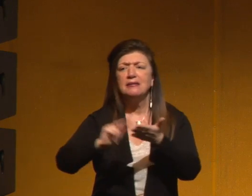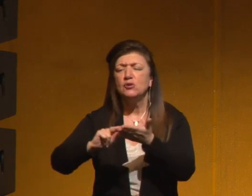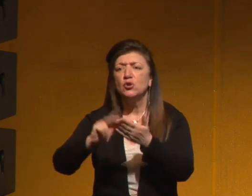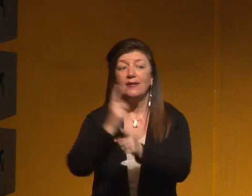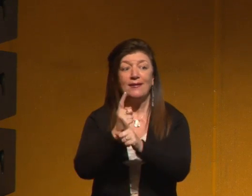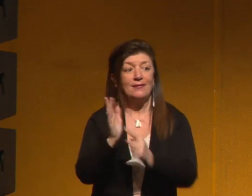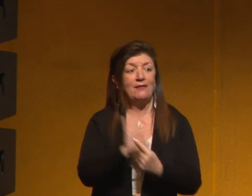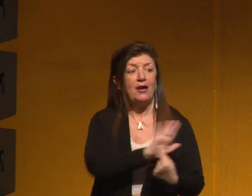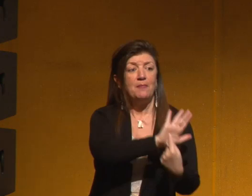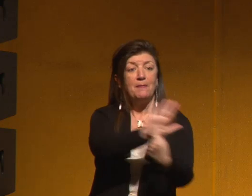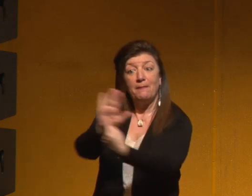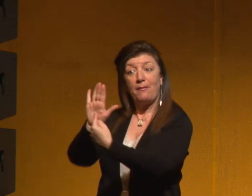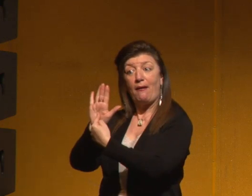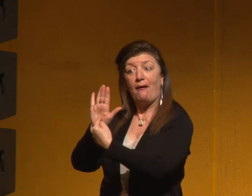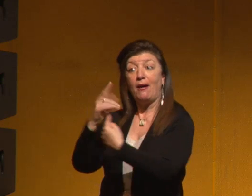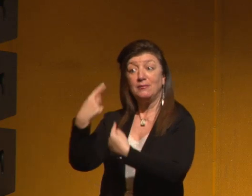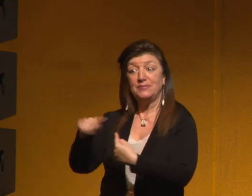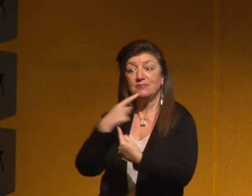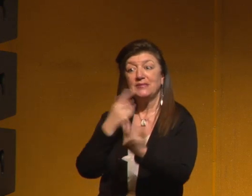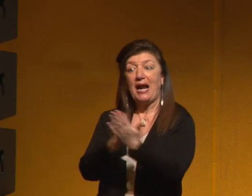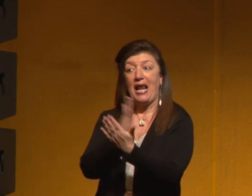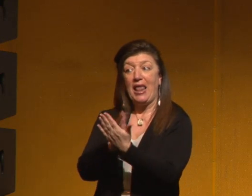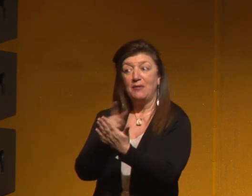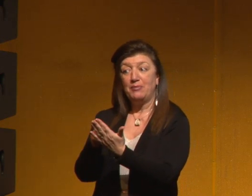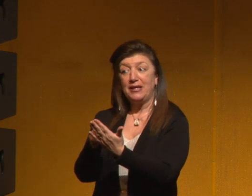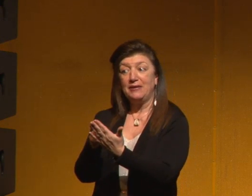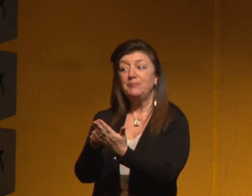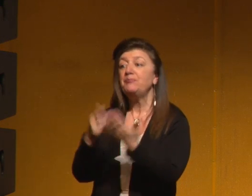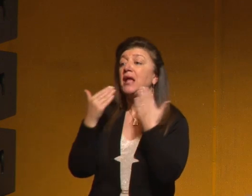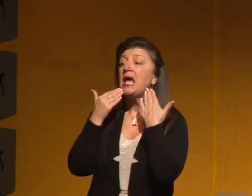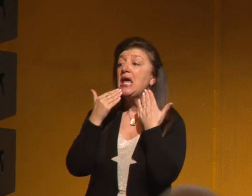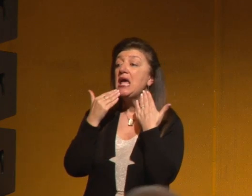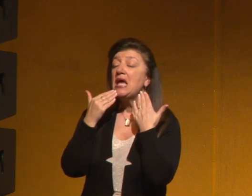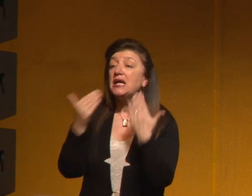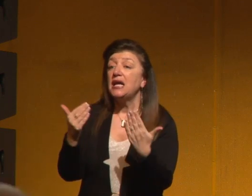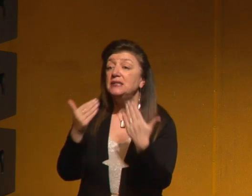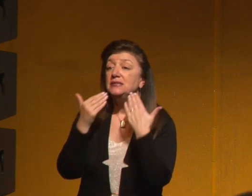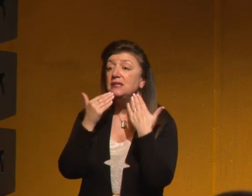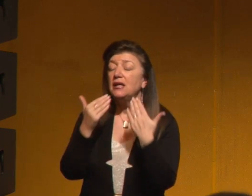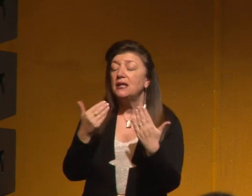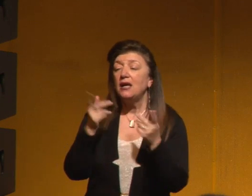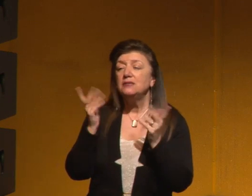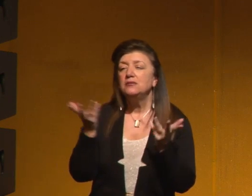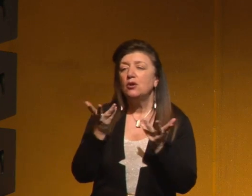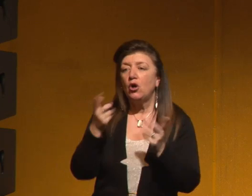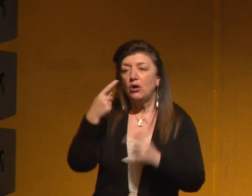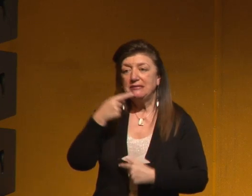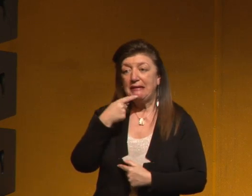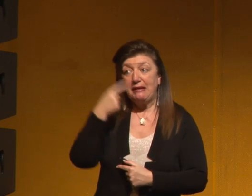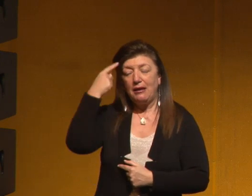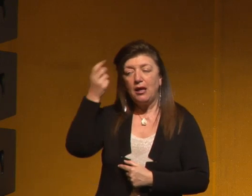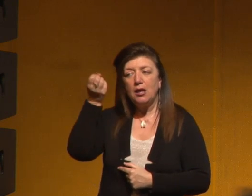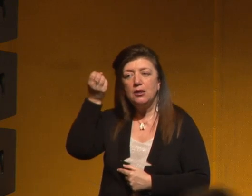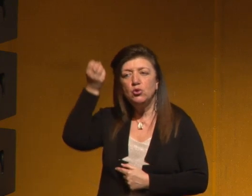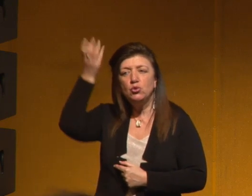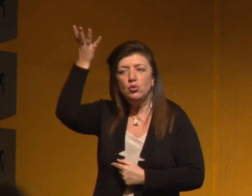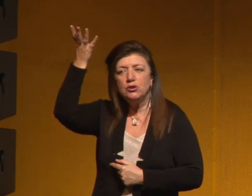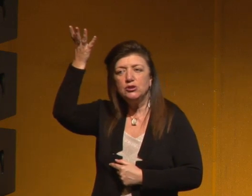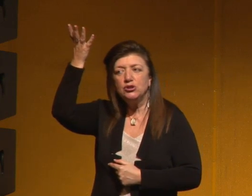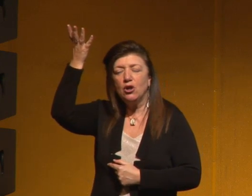i loro libri grazie anche a un intuizione quella di portare qui a torino